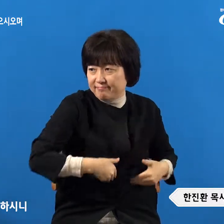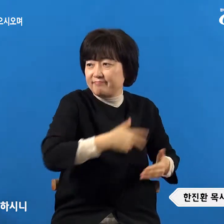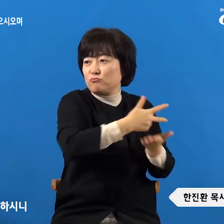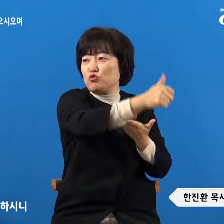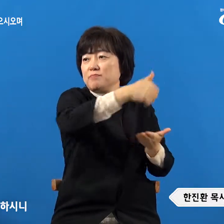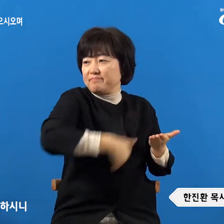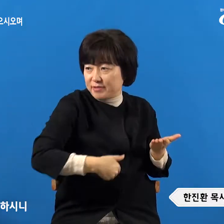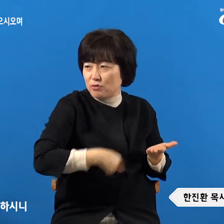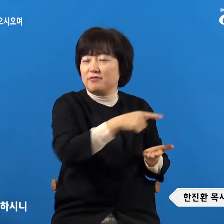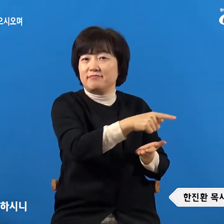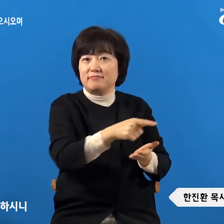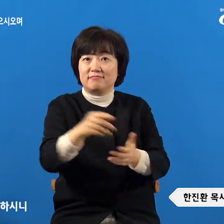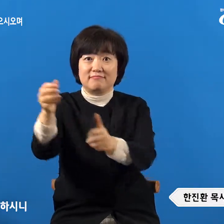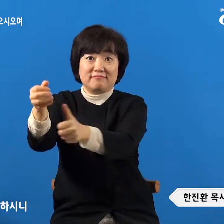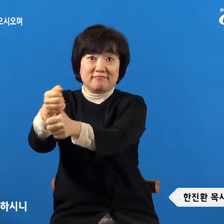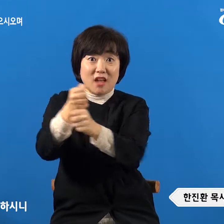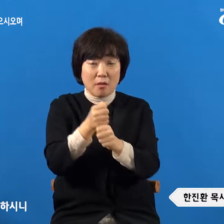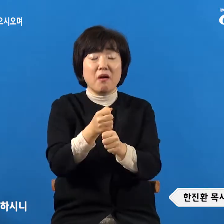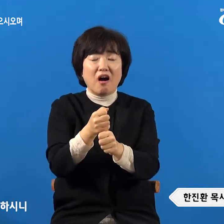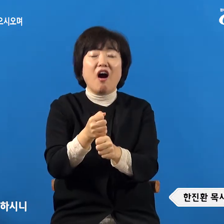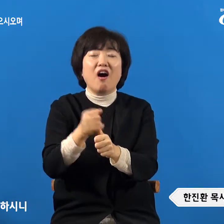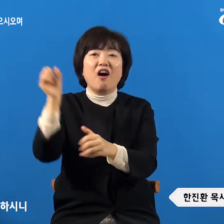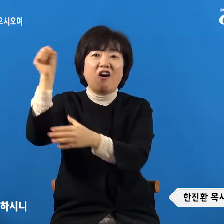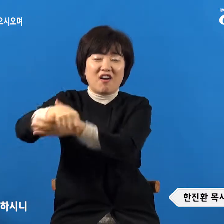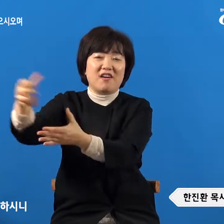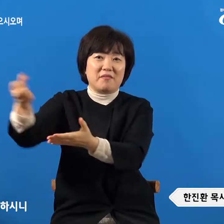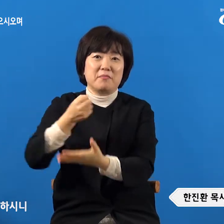그리하면 즉시 이리로 보내리라.